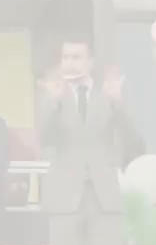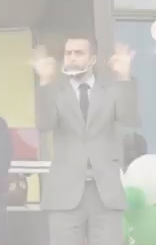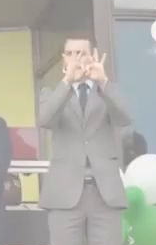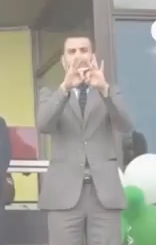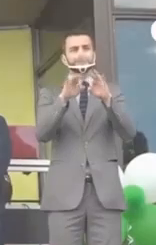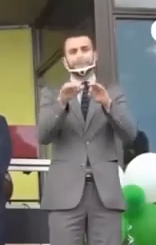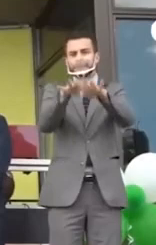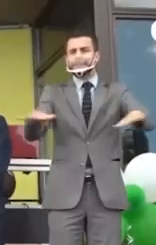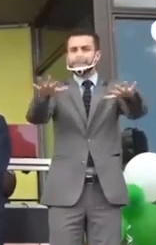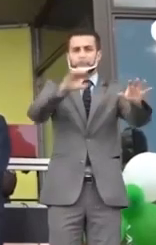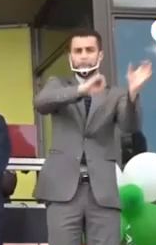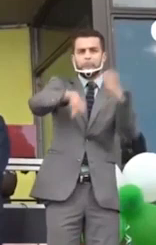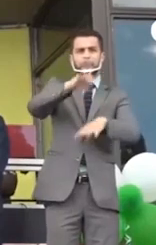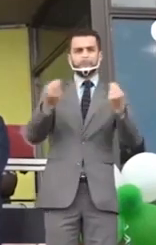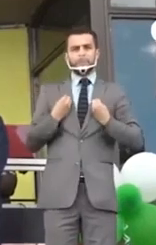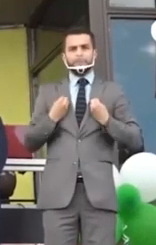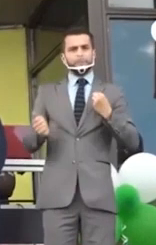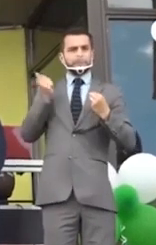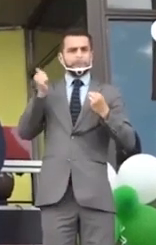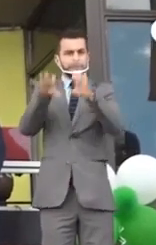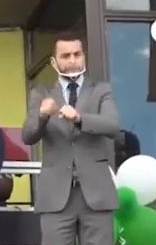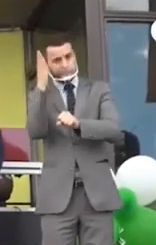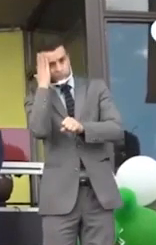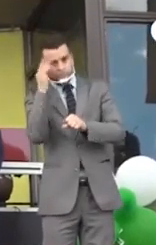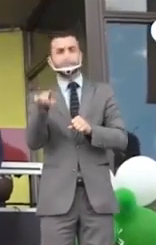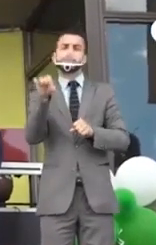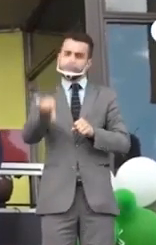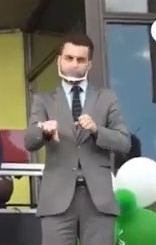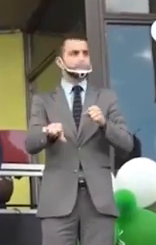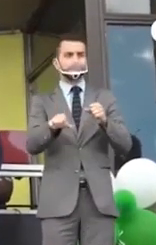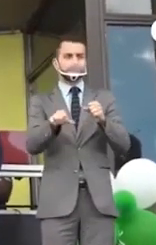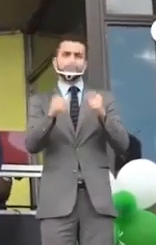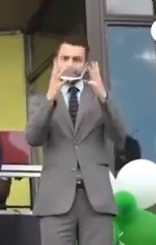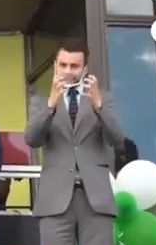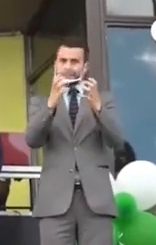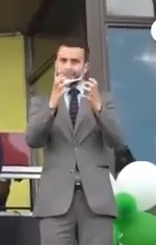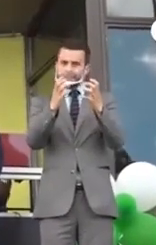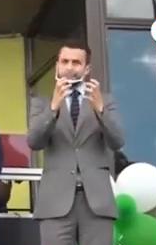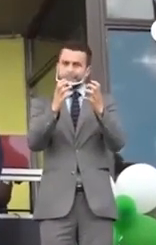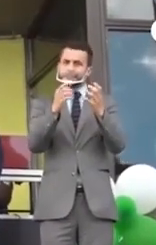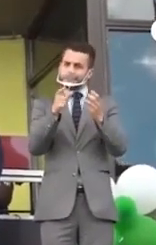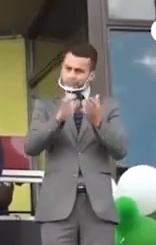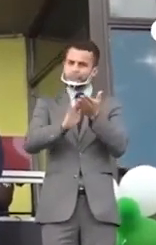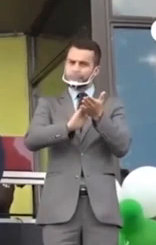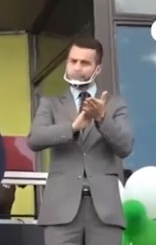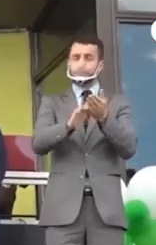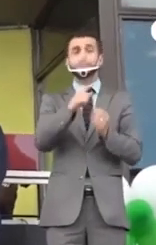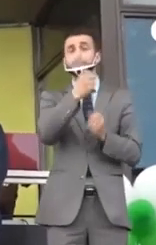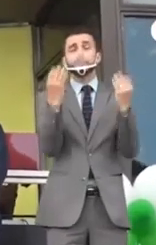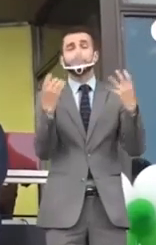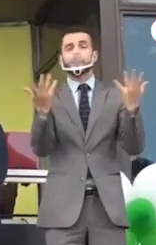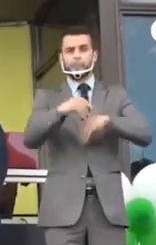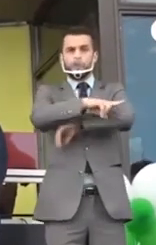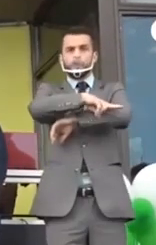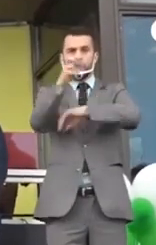el pasado jueves 3 de diciembre de 2020 la alcaldía local de san cristóbal si toda la comunidad del sector de juan rate igual que